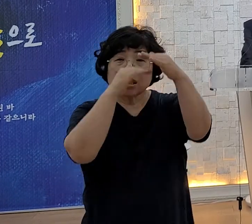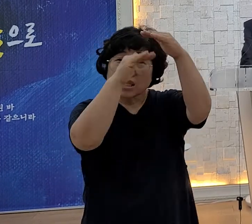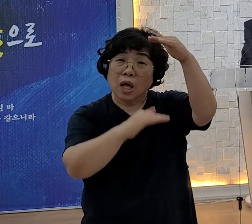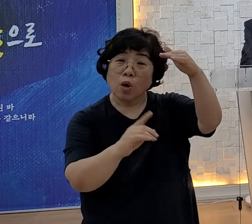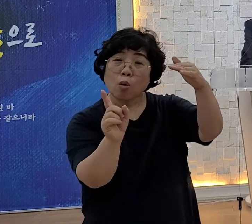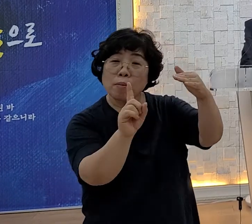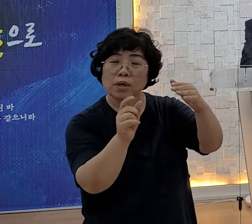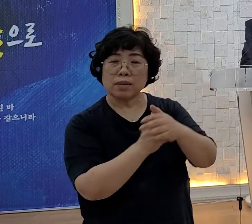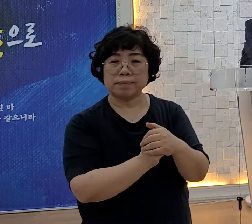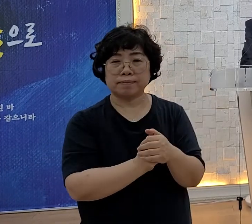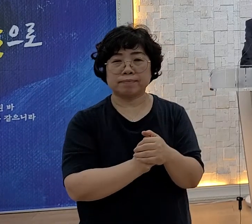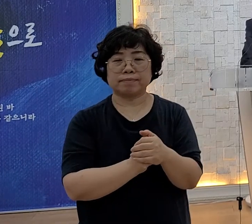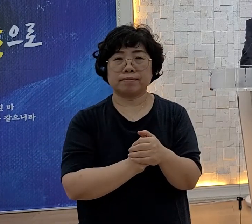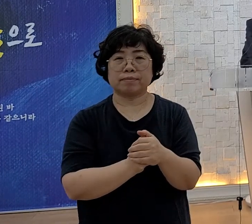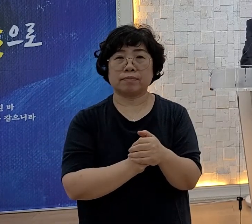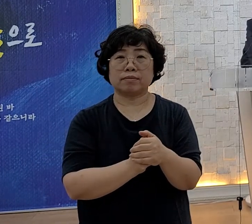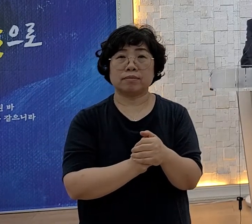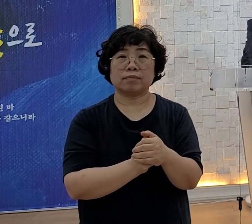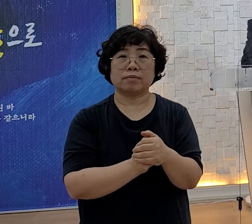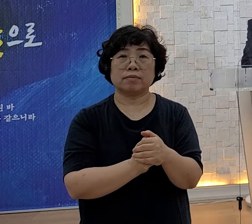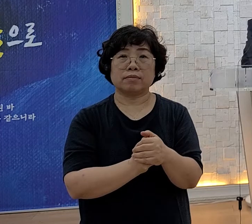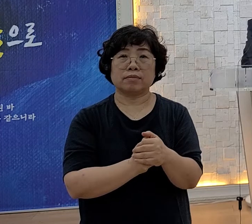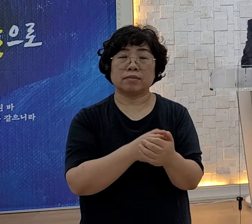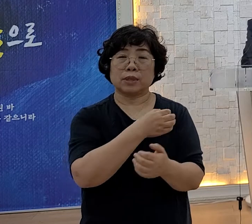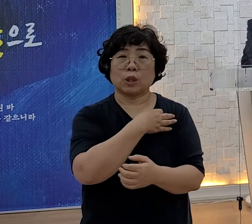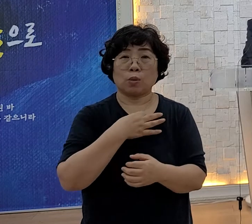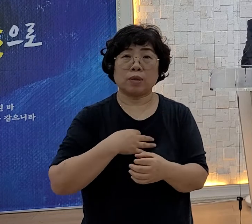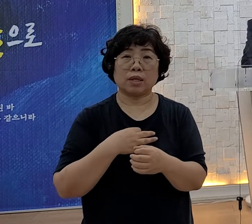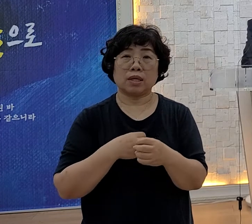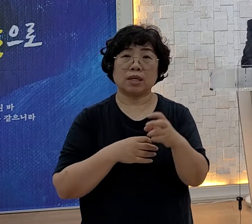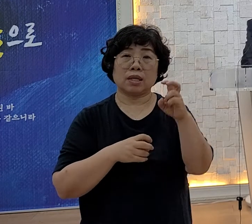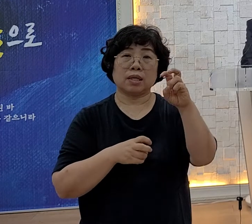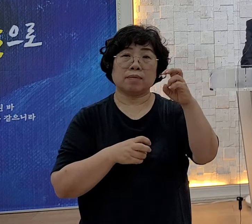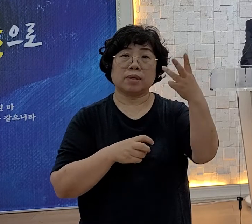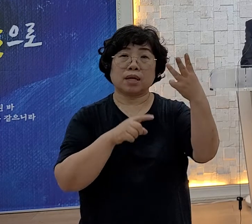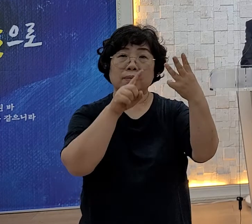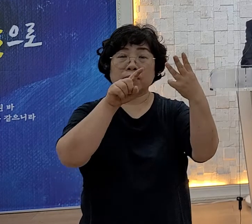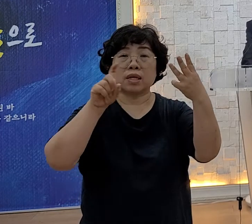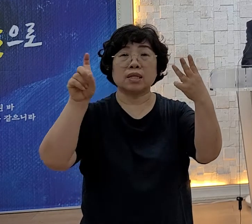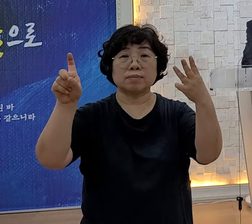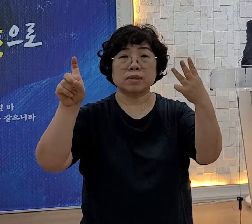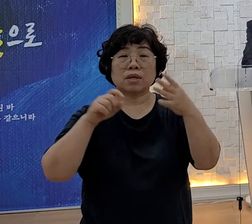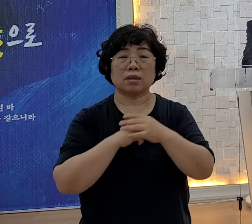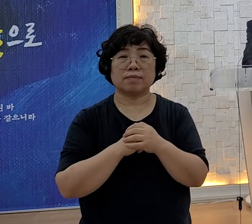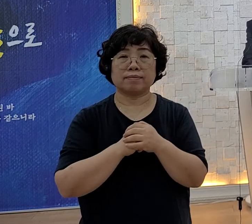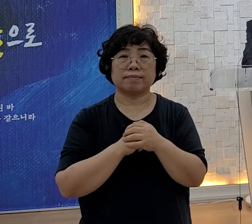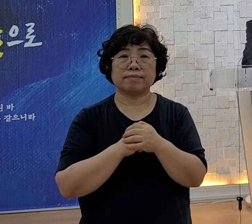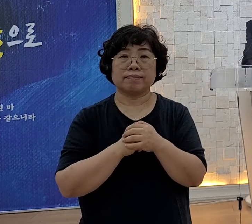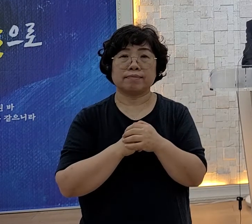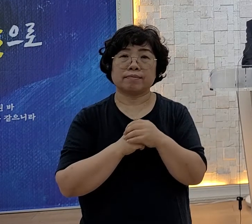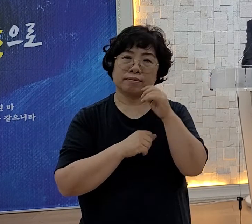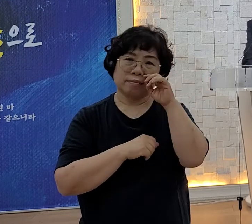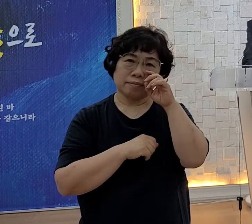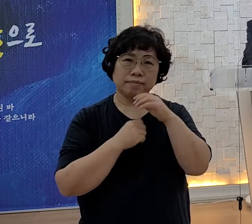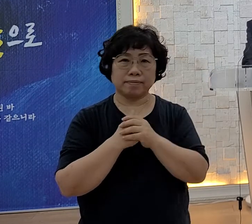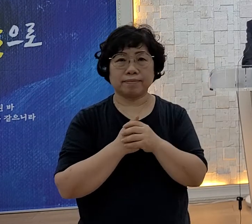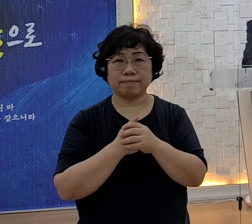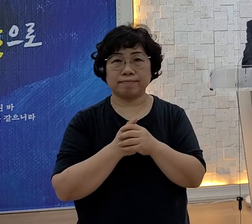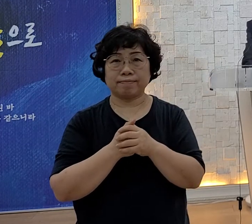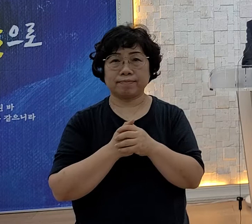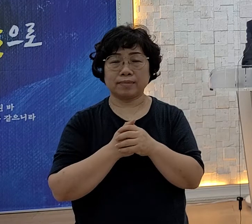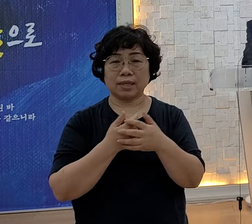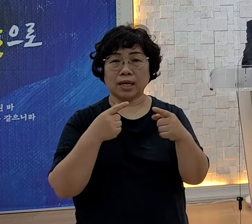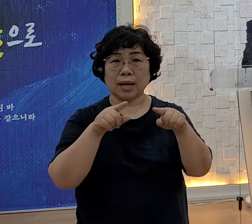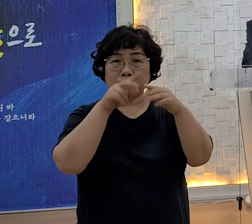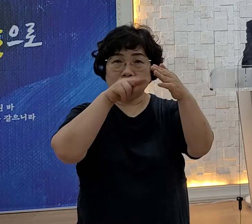욥이 이렇게 간증합니다. 욥기 23장 10절에 보면 우리 앞에 한번 보세요. 이거 다 암송하는 구절이죠. 우리